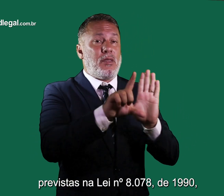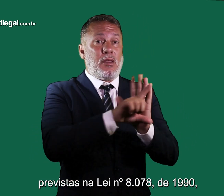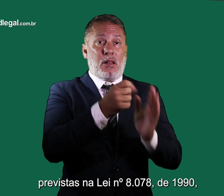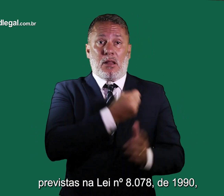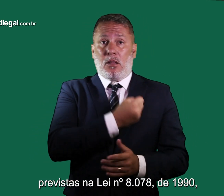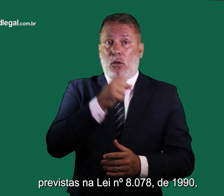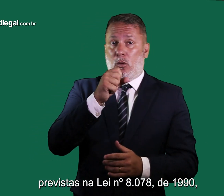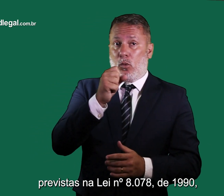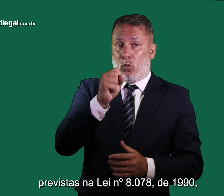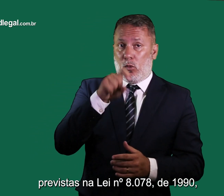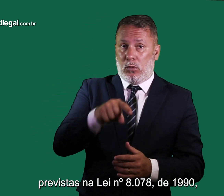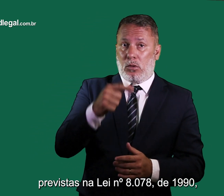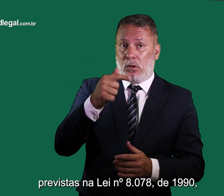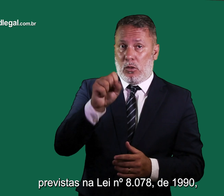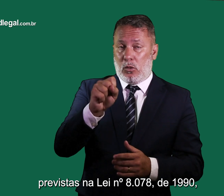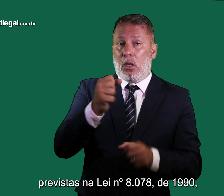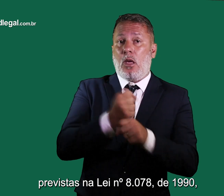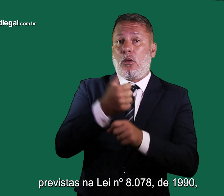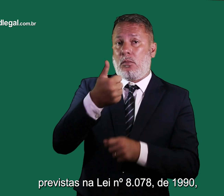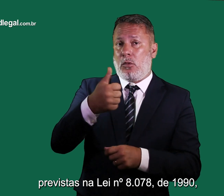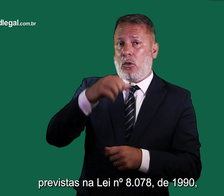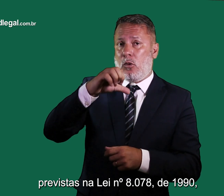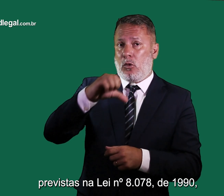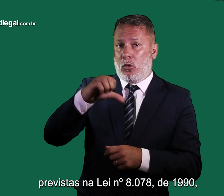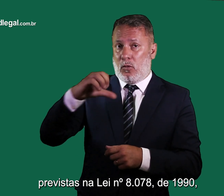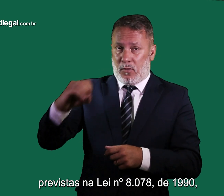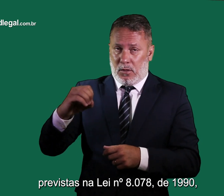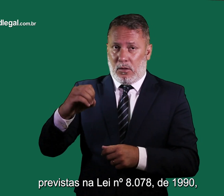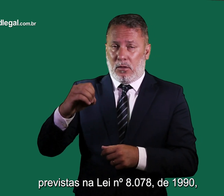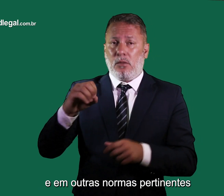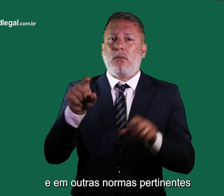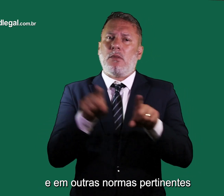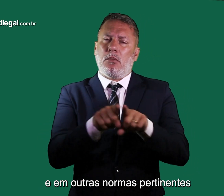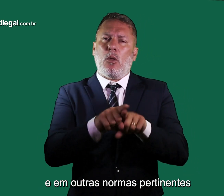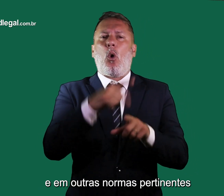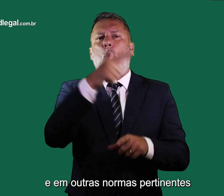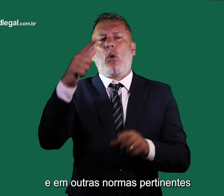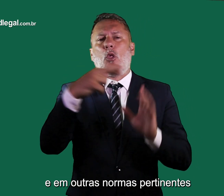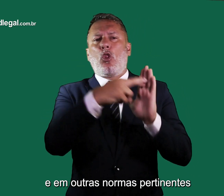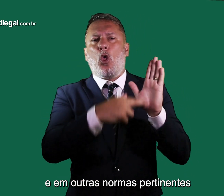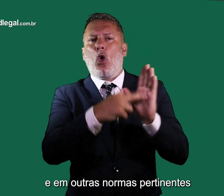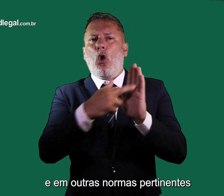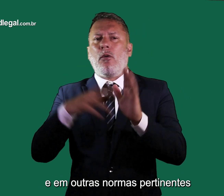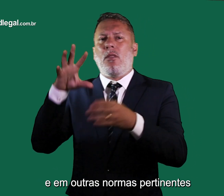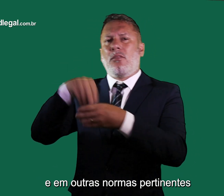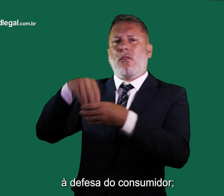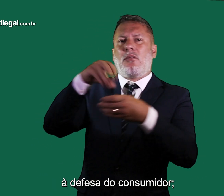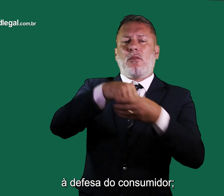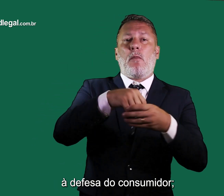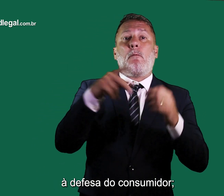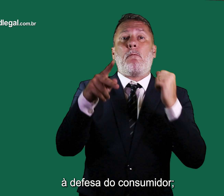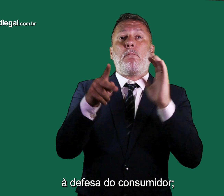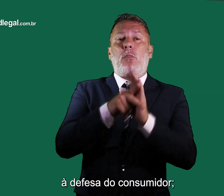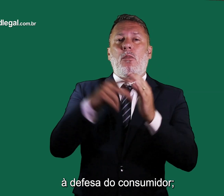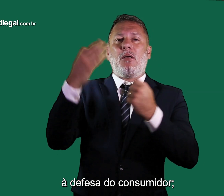nº 8.078 de 1990 e em outras normas pertinentes à defesa do